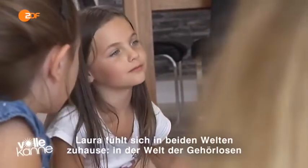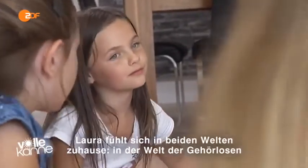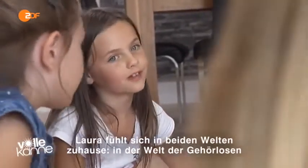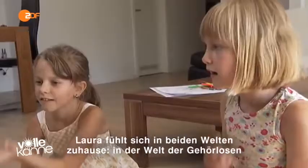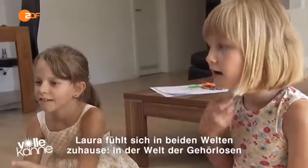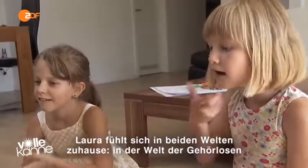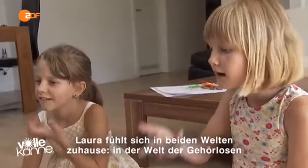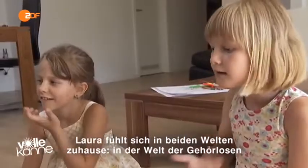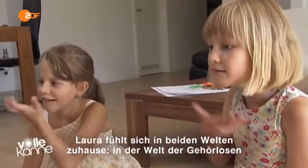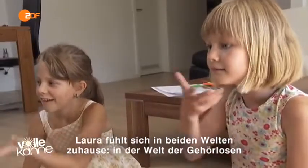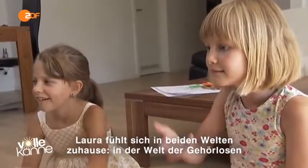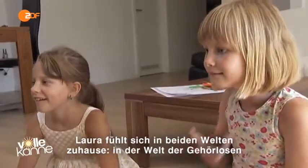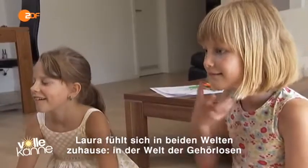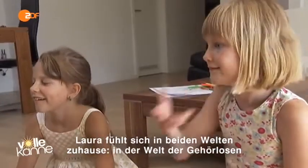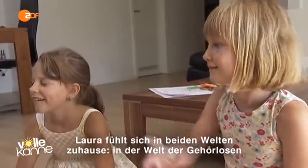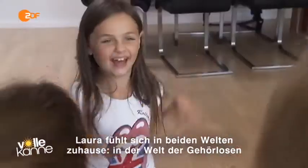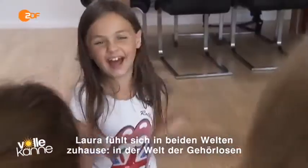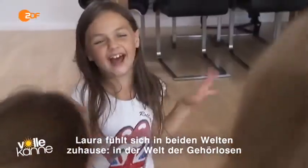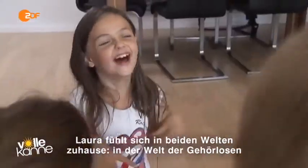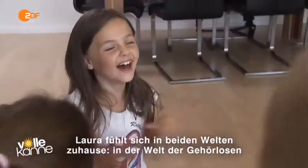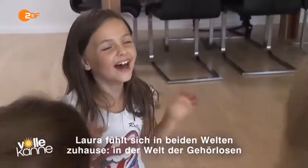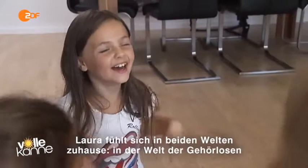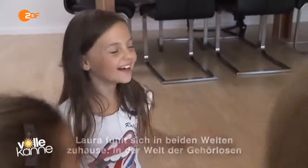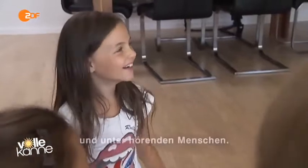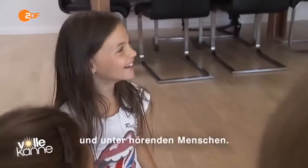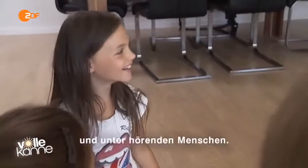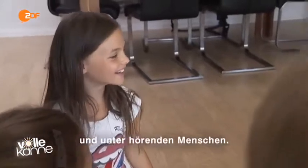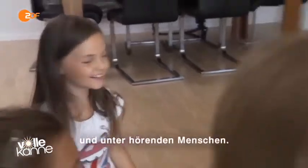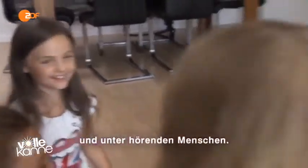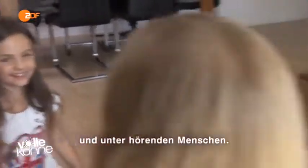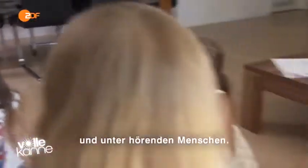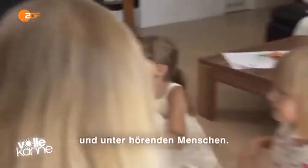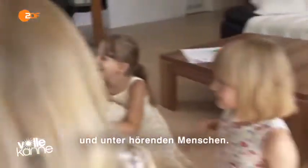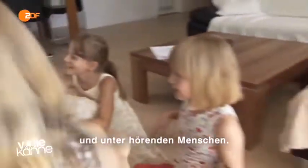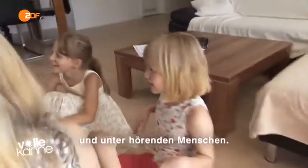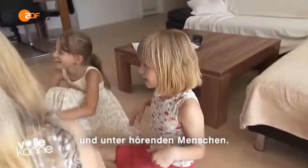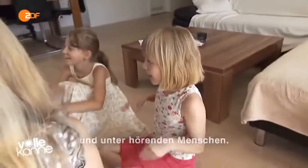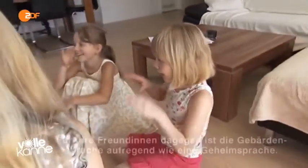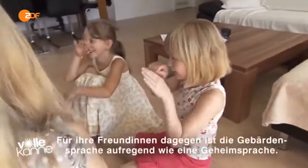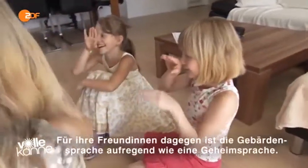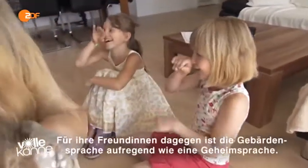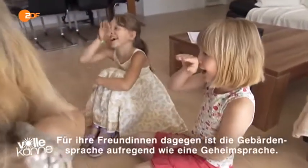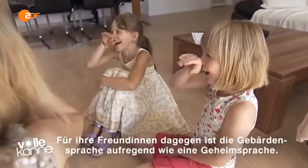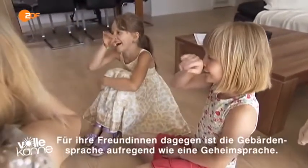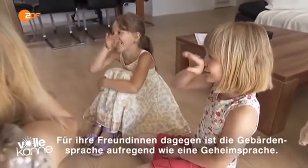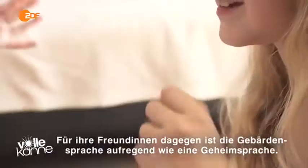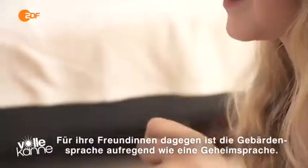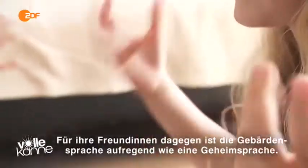Laura fühlt sich in beiden Welten zu Hause, in der Welt der Gehörlosen und unter hörenden Menschen. Für ihre Freundin dagegen ist die